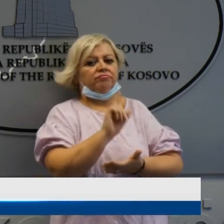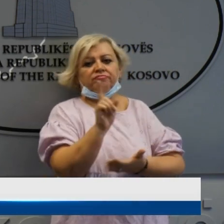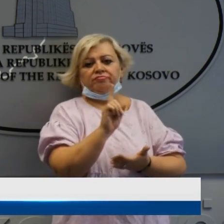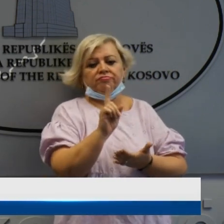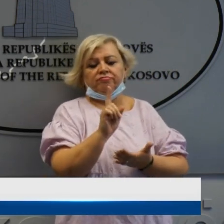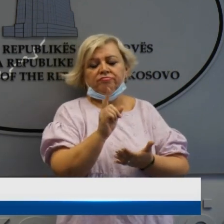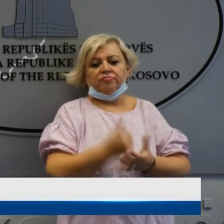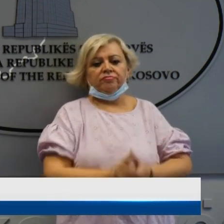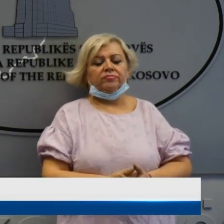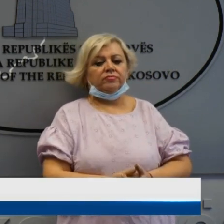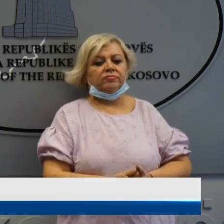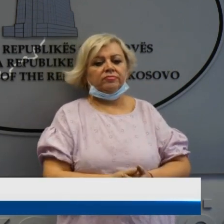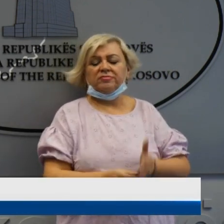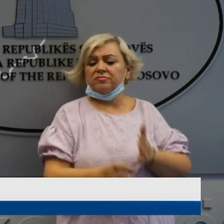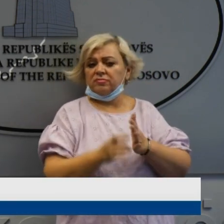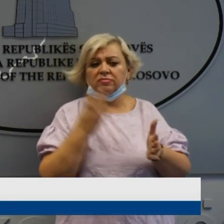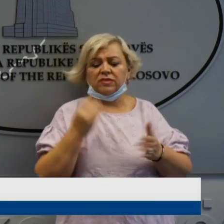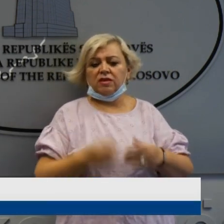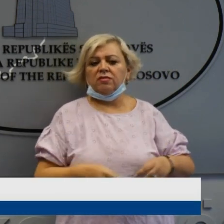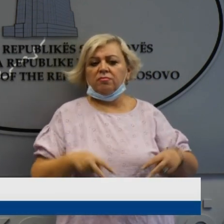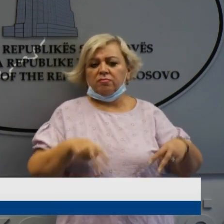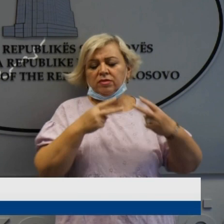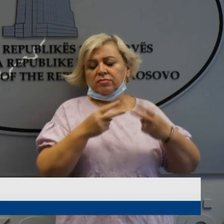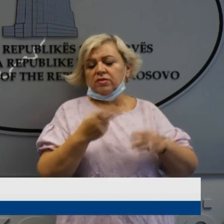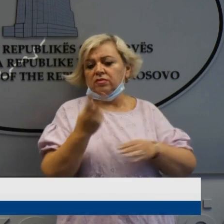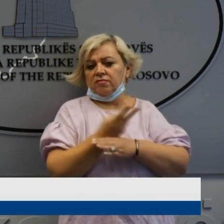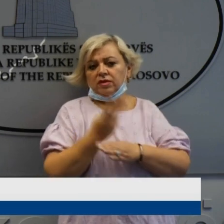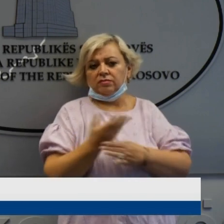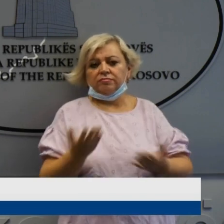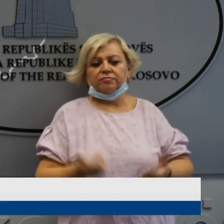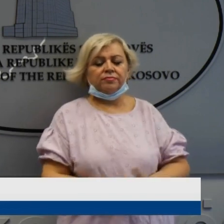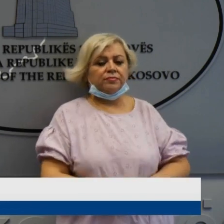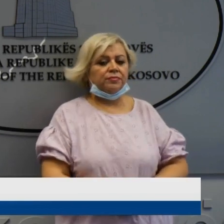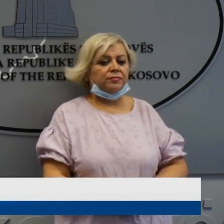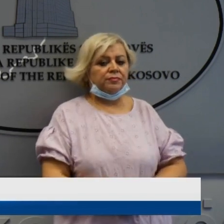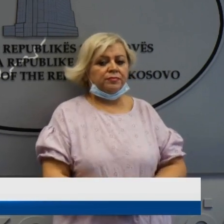situatë të tillë emergjente me cilën po përballet vendi jonë.